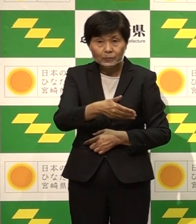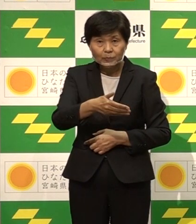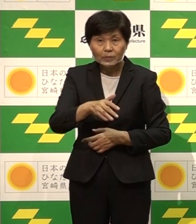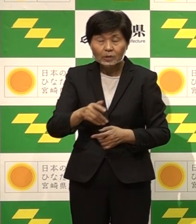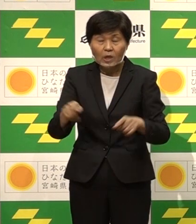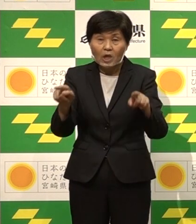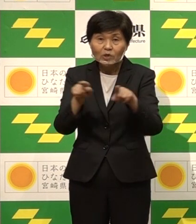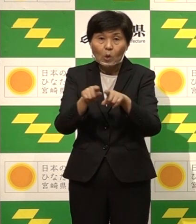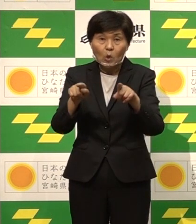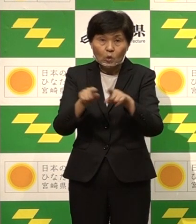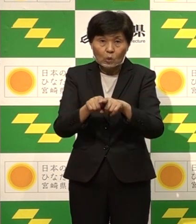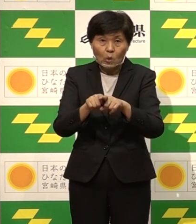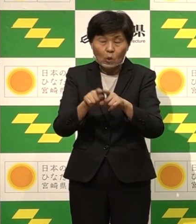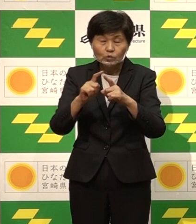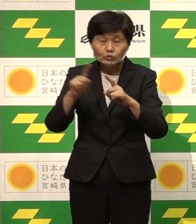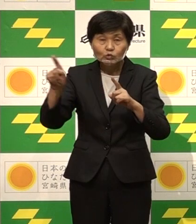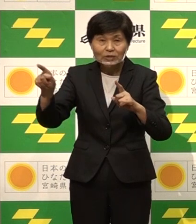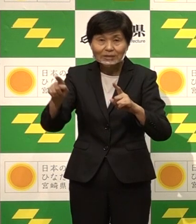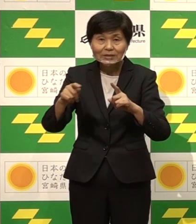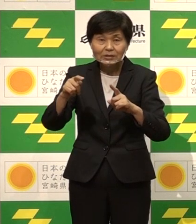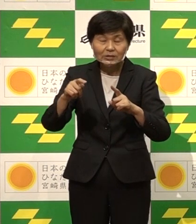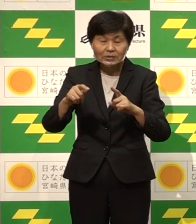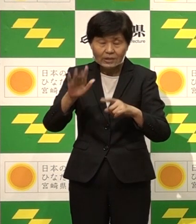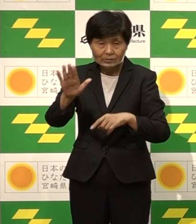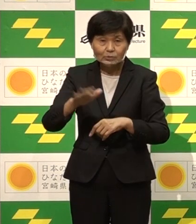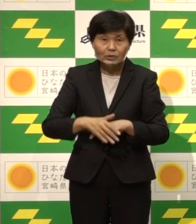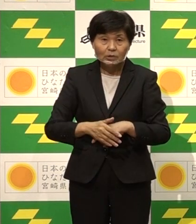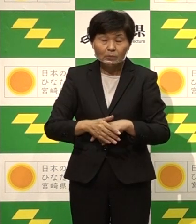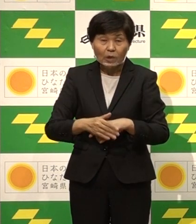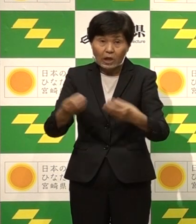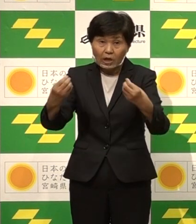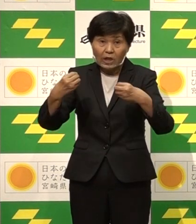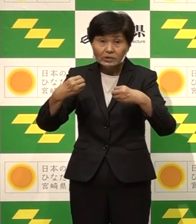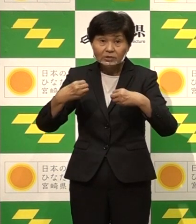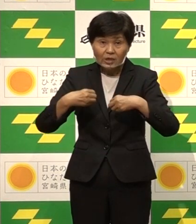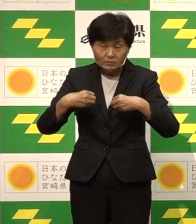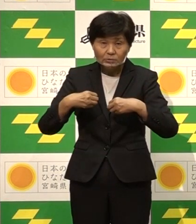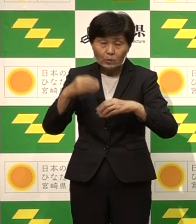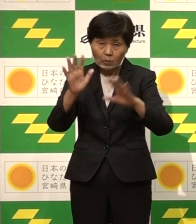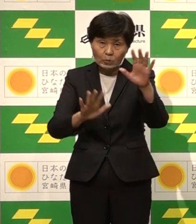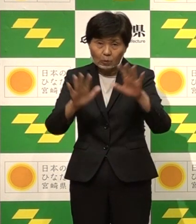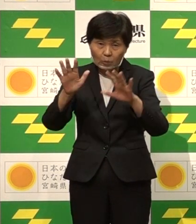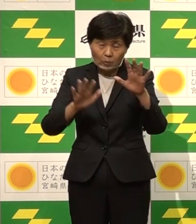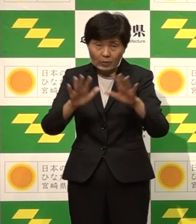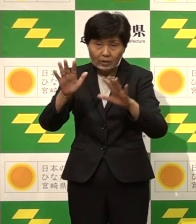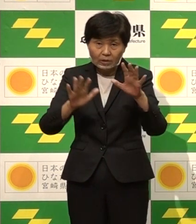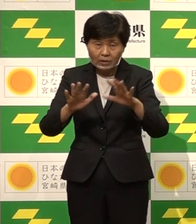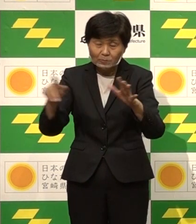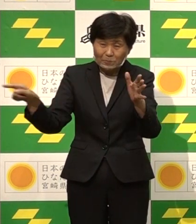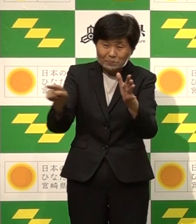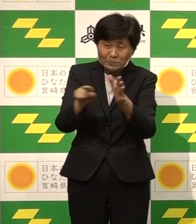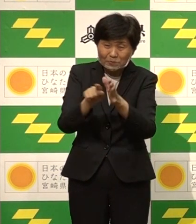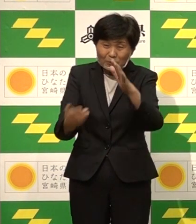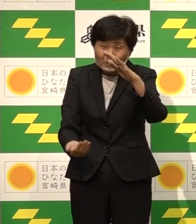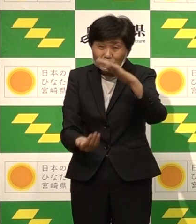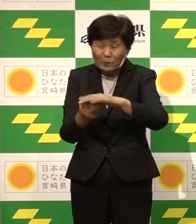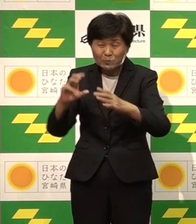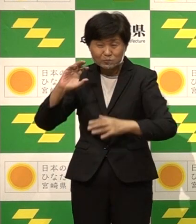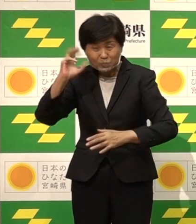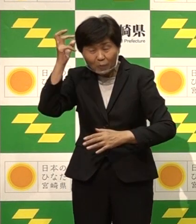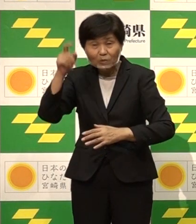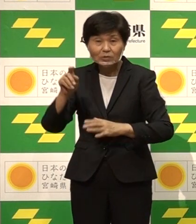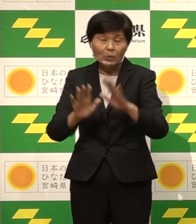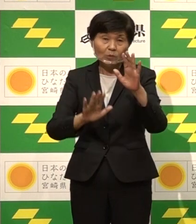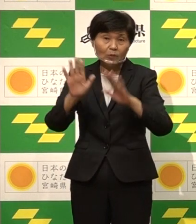共同通信の諏訪と申します。はい、感染が、かつてない状況を迎えているということだったと思うんですけれども、この